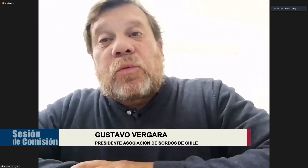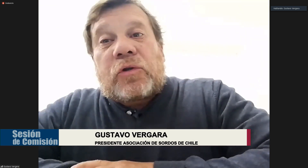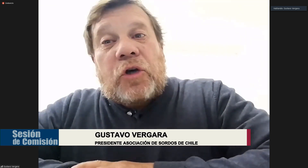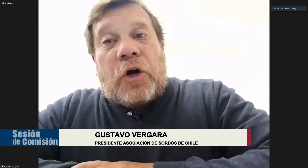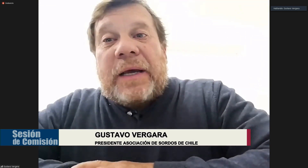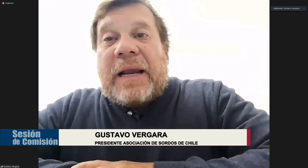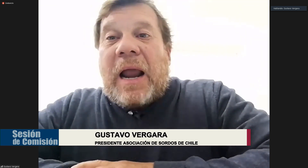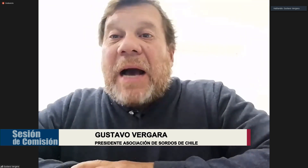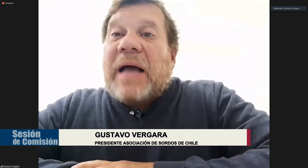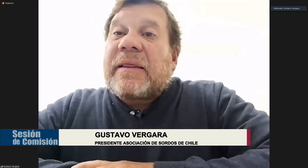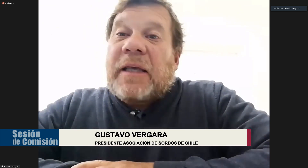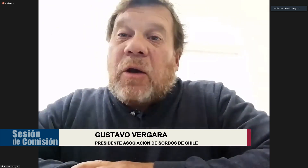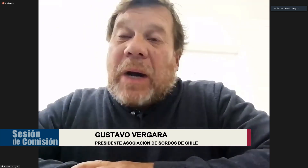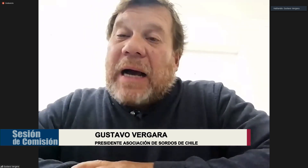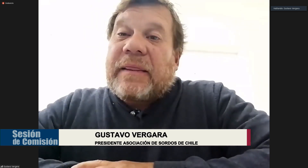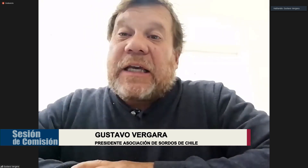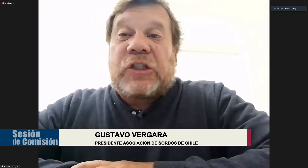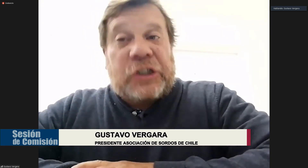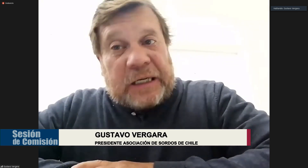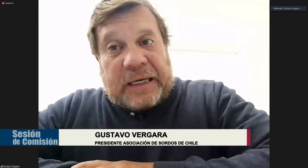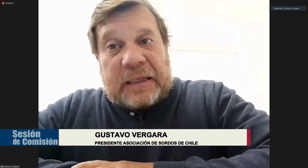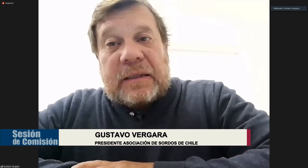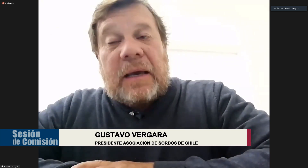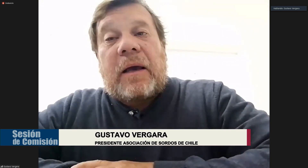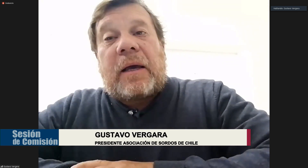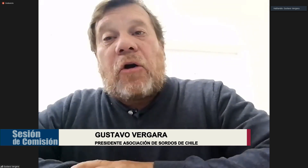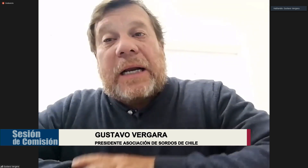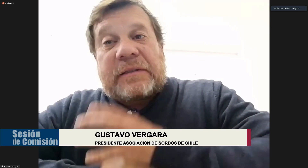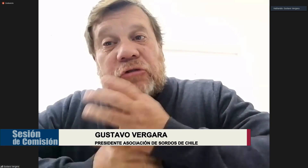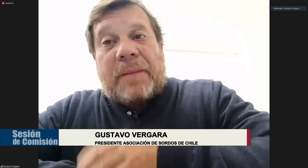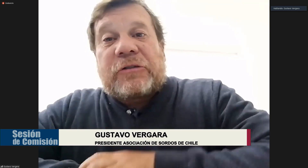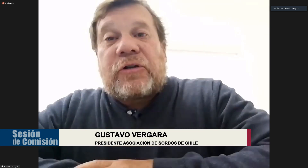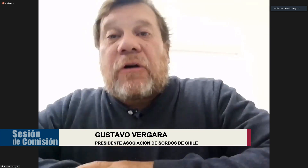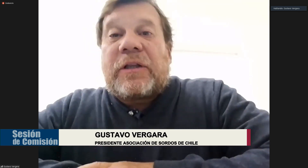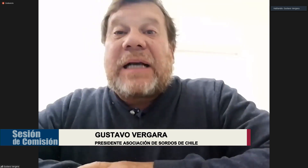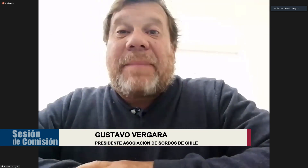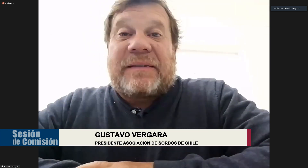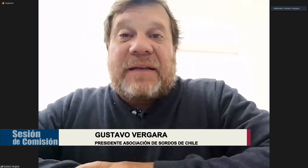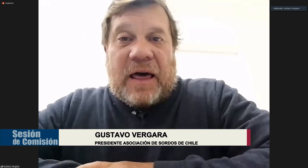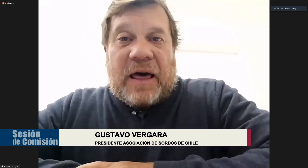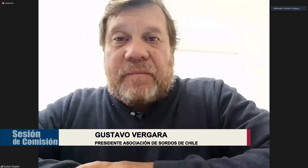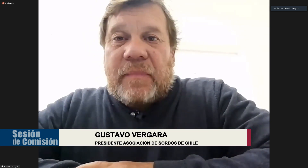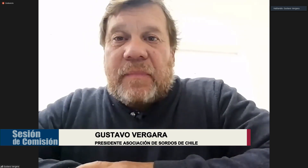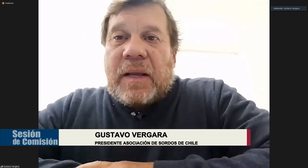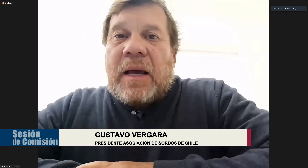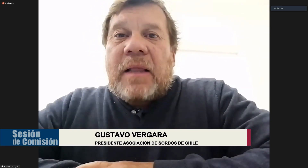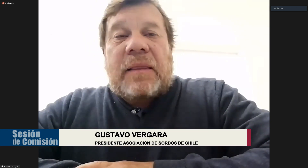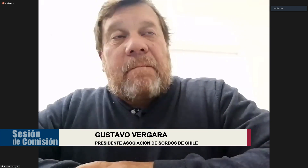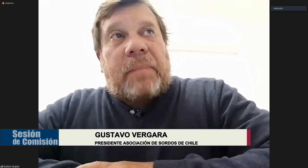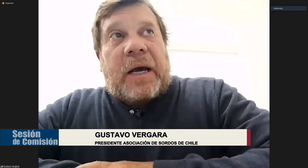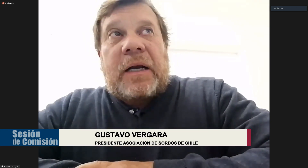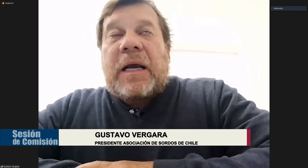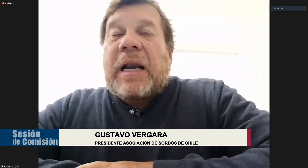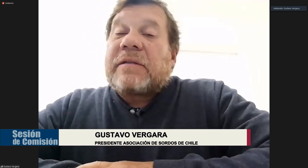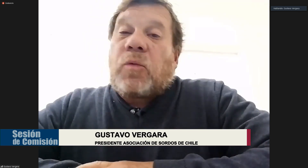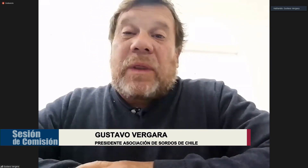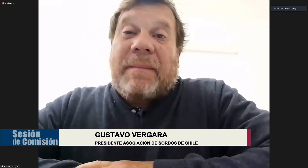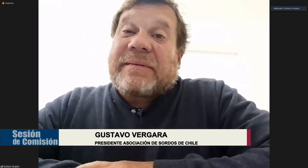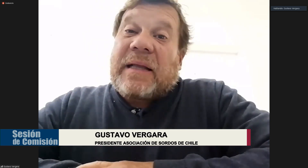institución es la más antigua de Chile, de Organización de Personas con Discapacidad. También es la segunda más